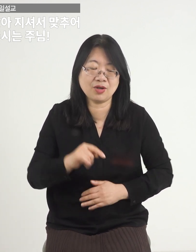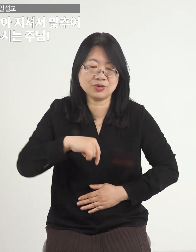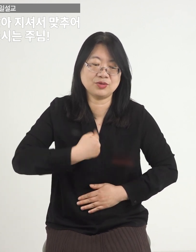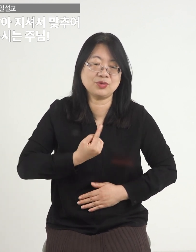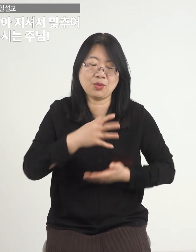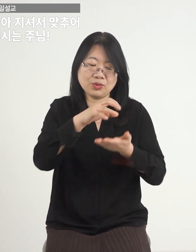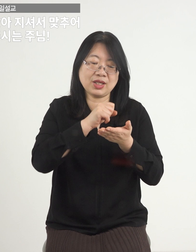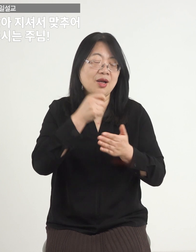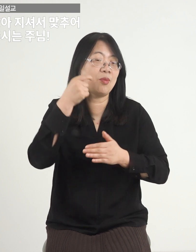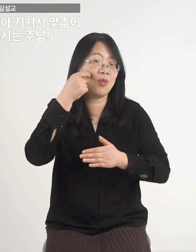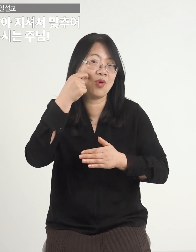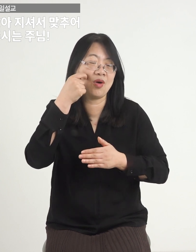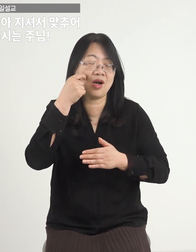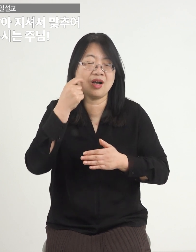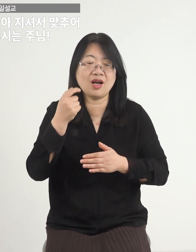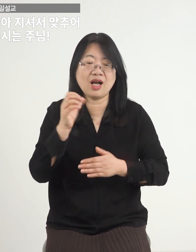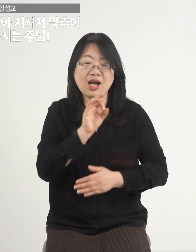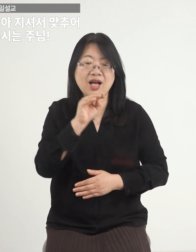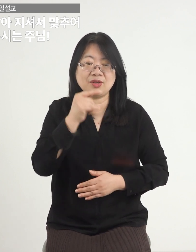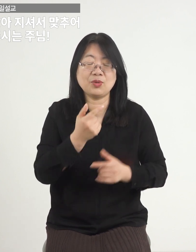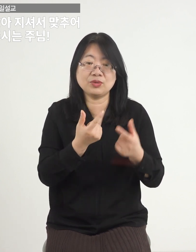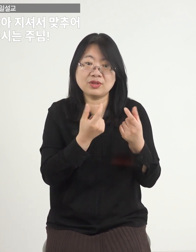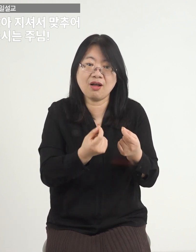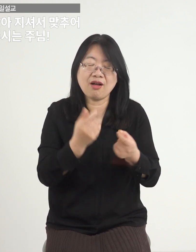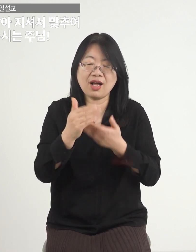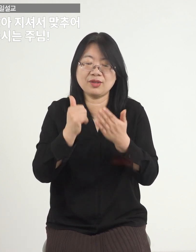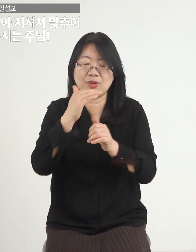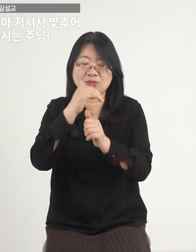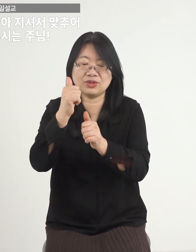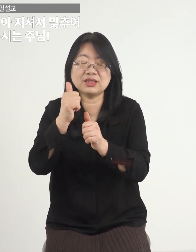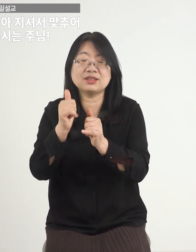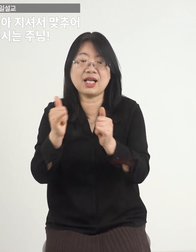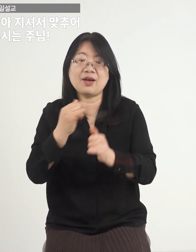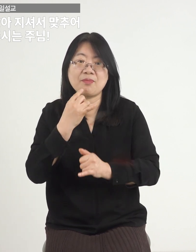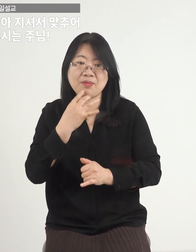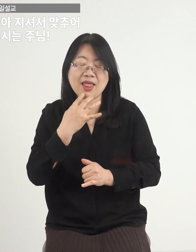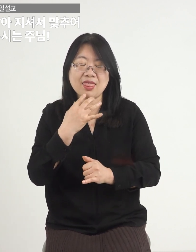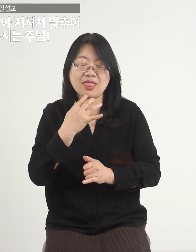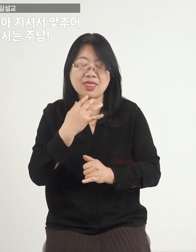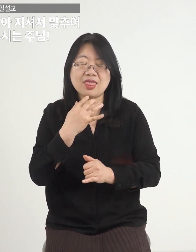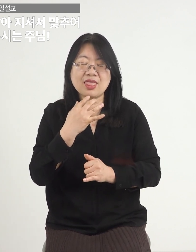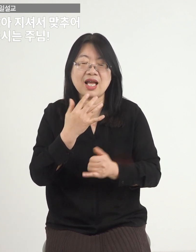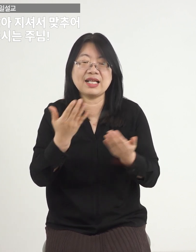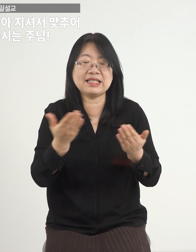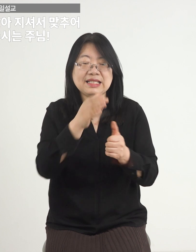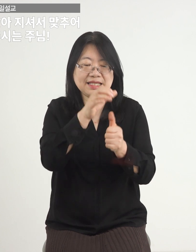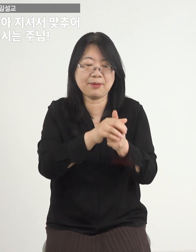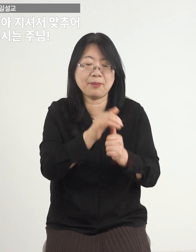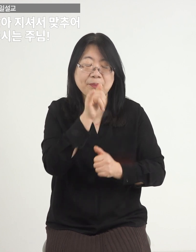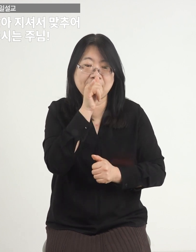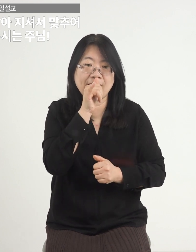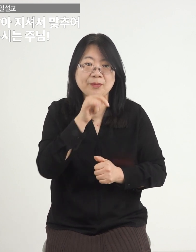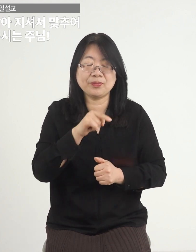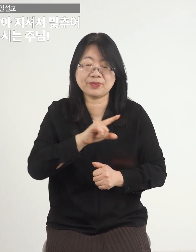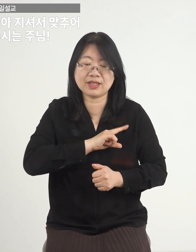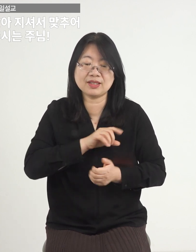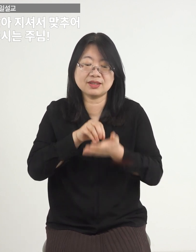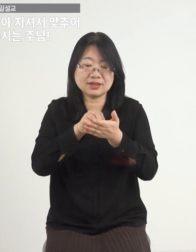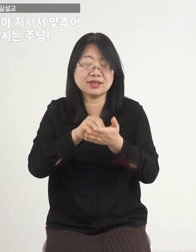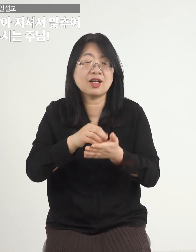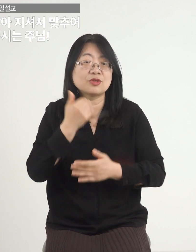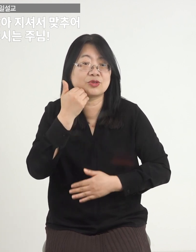취하지 못하고 오직 아론과 같이 하나님의 부르심을 받은 자라야 할 것이니라. 네, 여기 누구 이름이 등장을